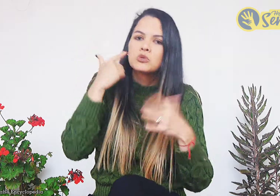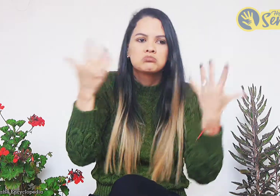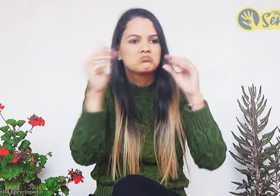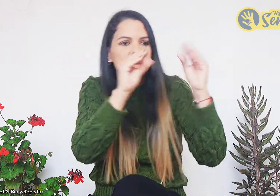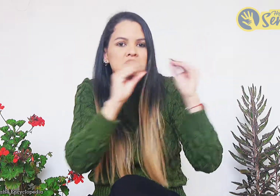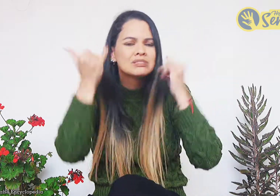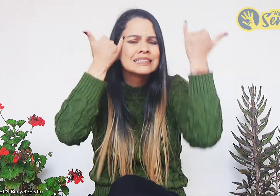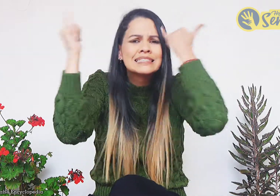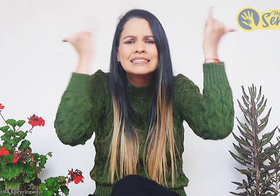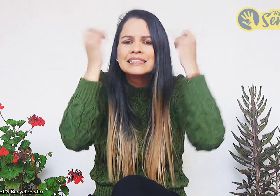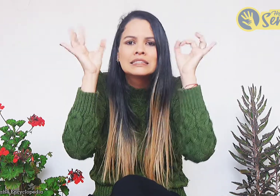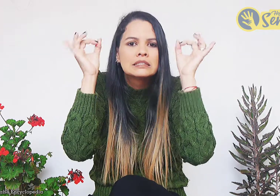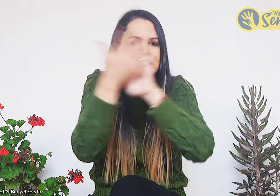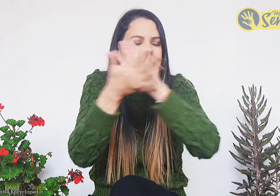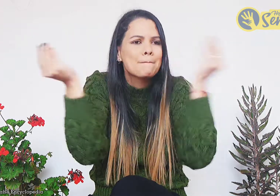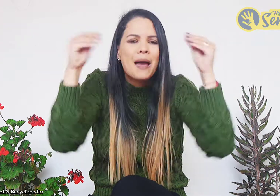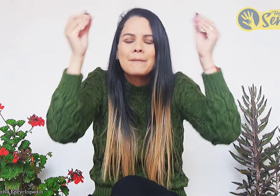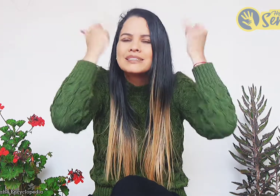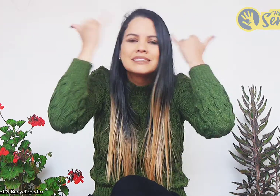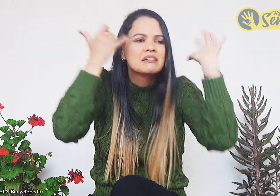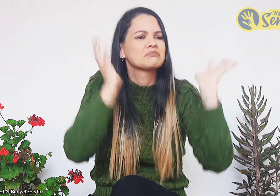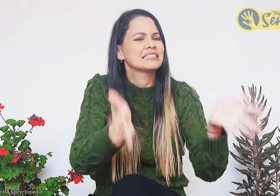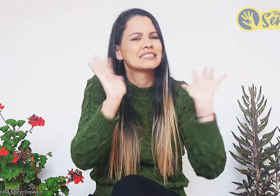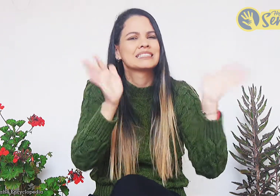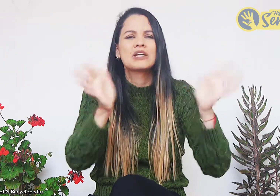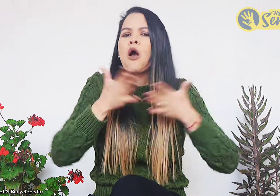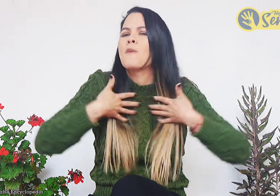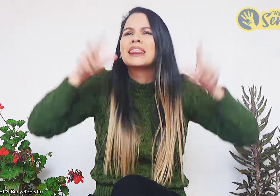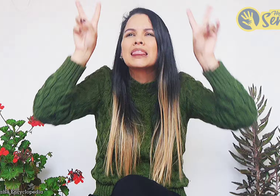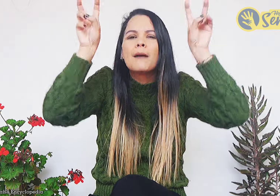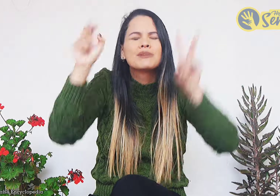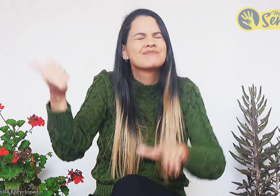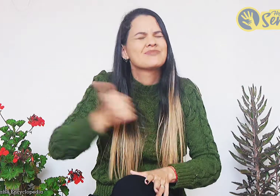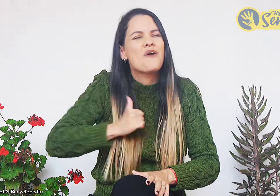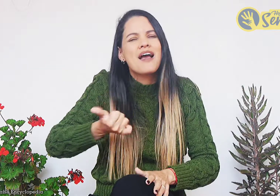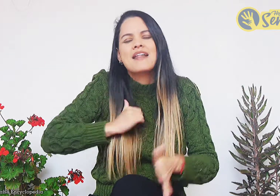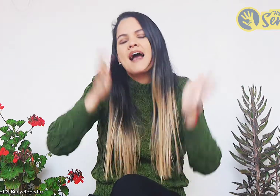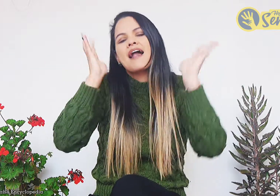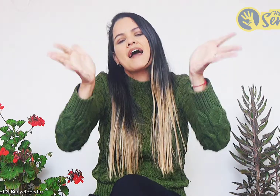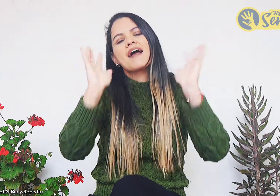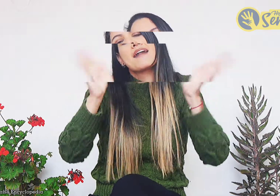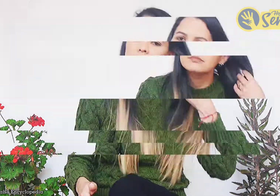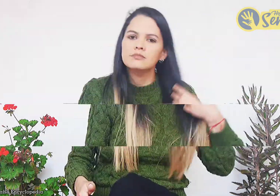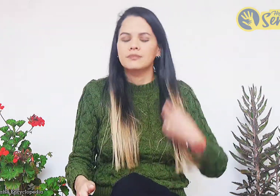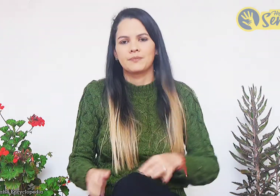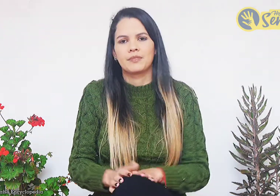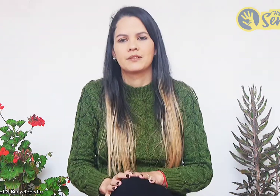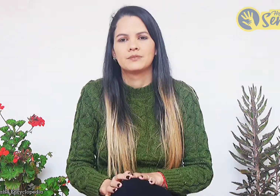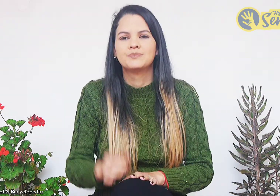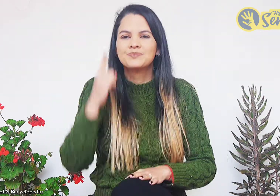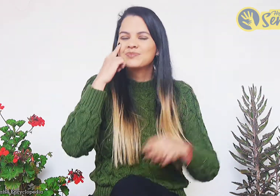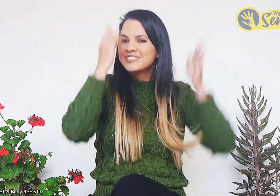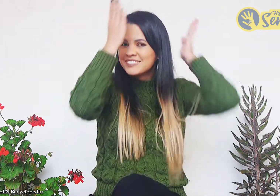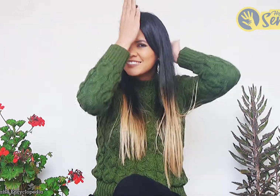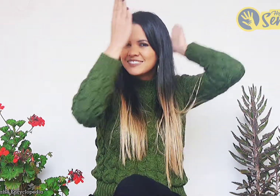oyentes como sordos pudieran intercambiar ideas y compartir de una manera muy eficiente. El